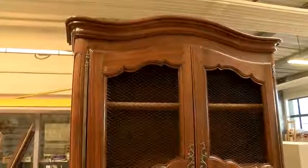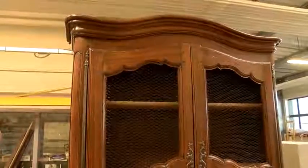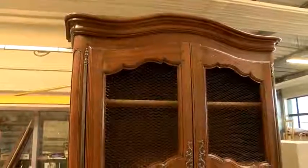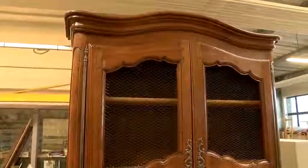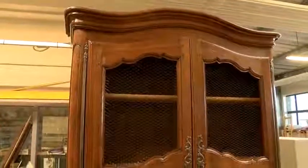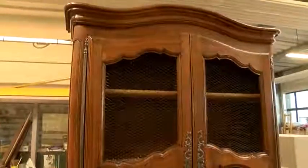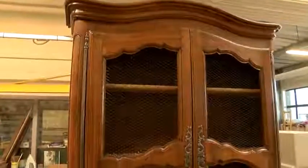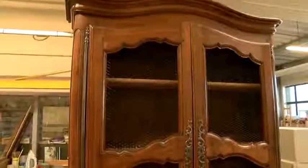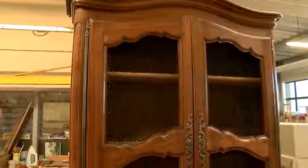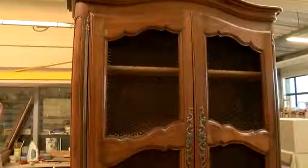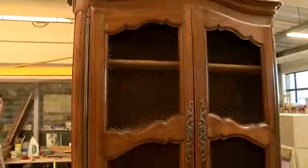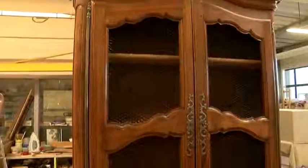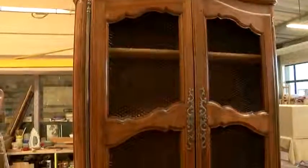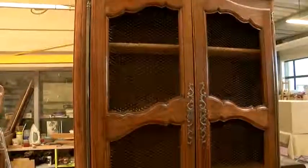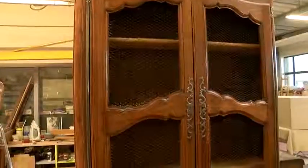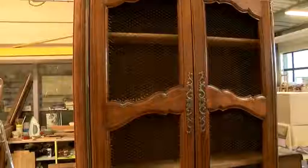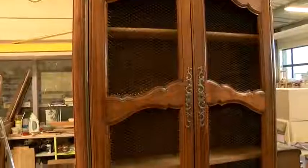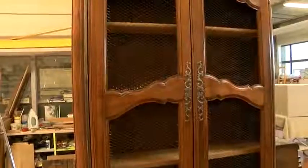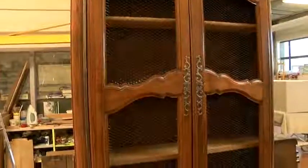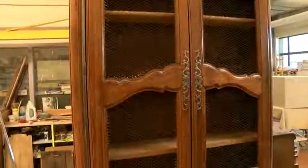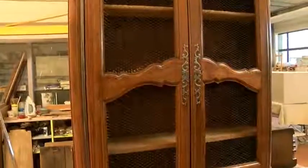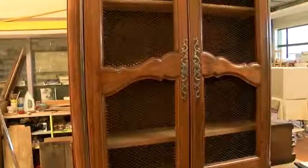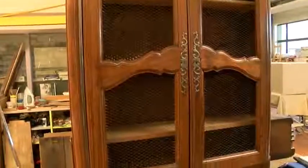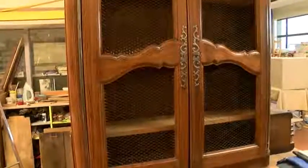Voilà. Ou l'agencement de cuisine, fabrication de cuisine.